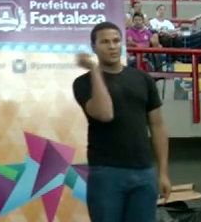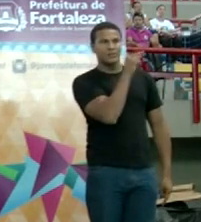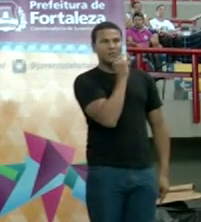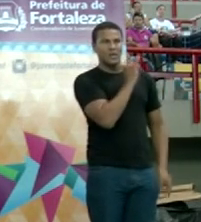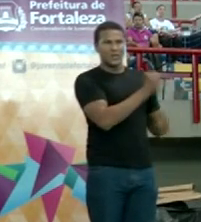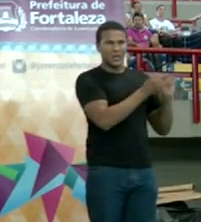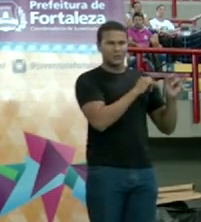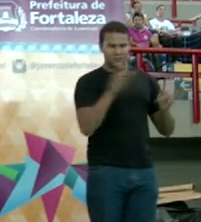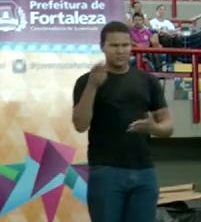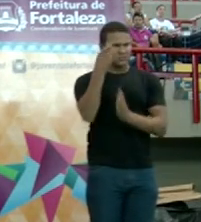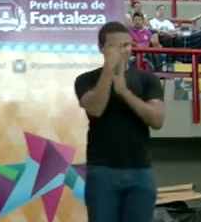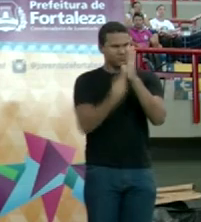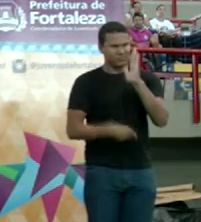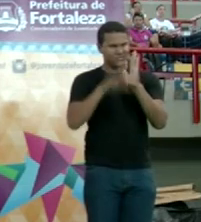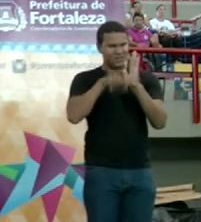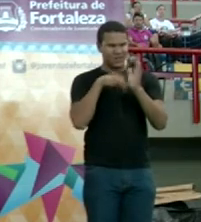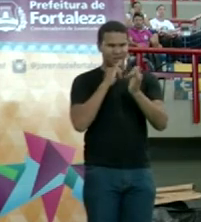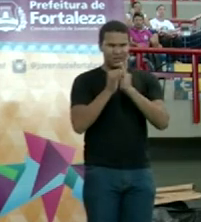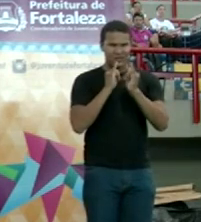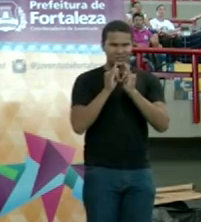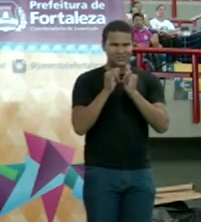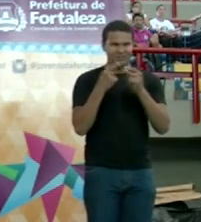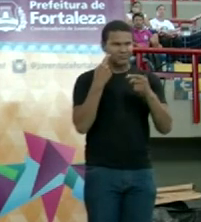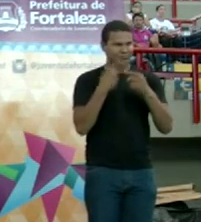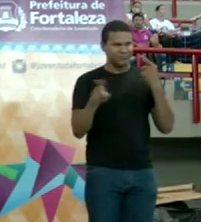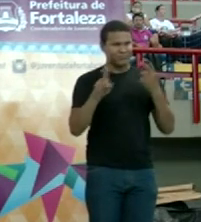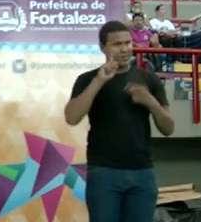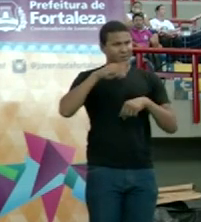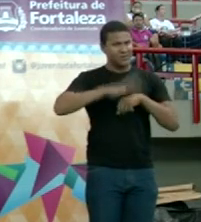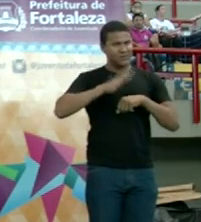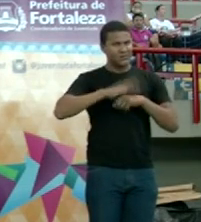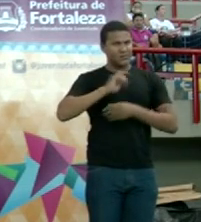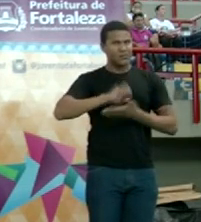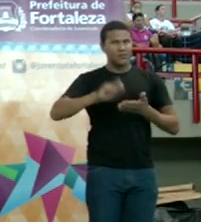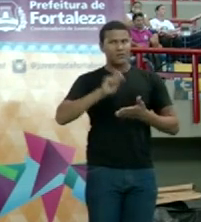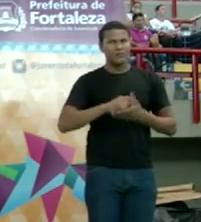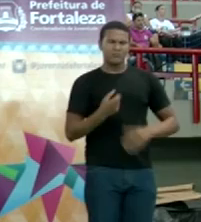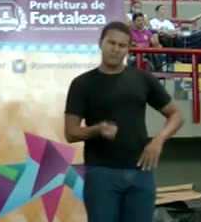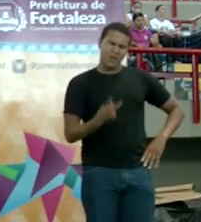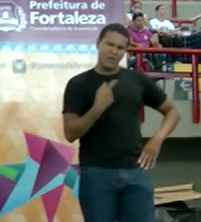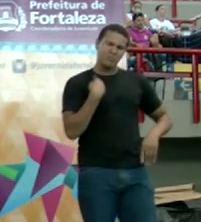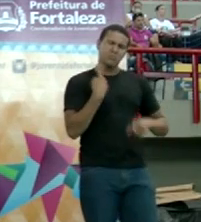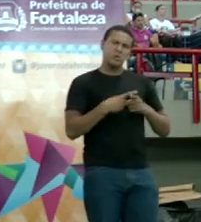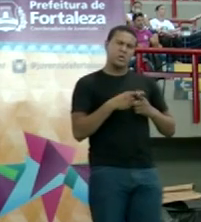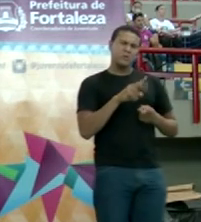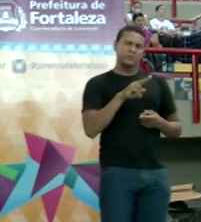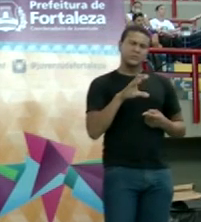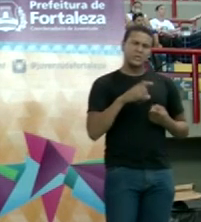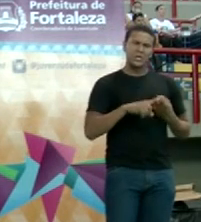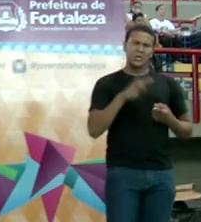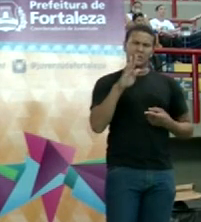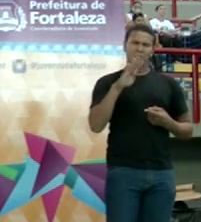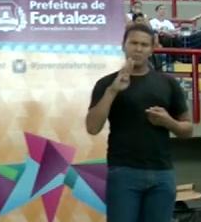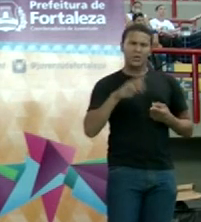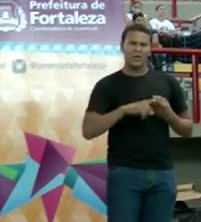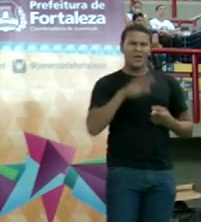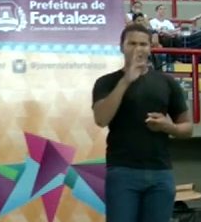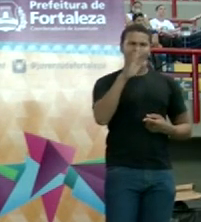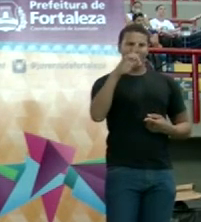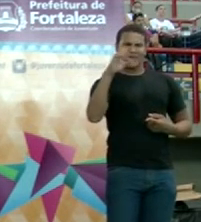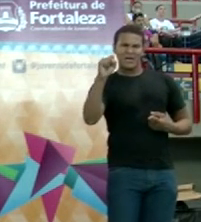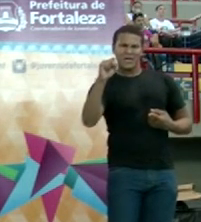da internet. Você diz assim, professora, por que foi criado VC, TB, fim de semana,